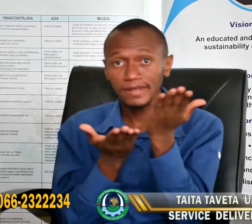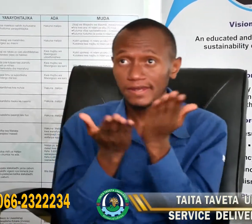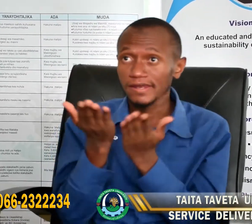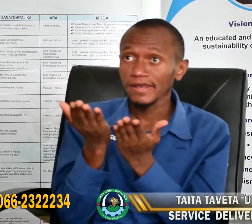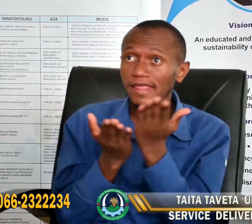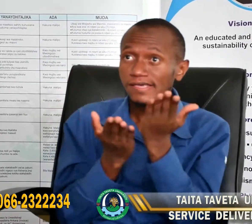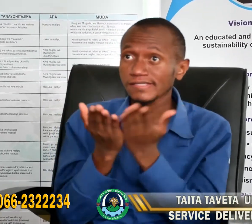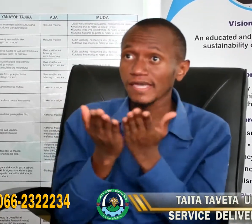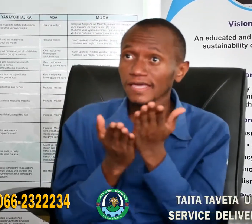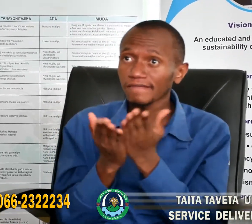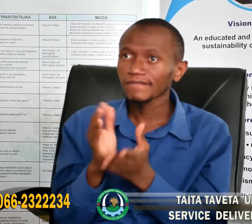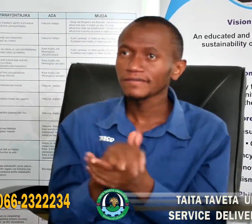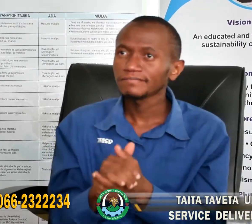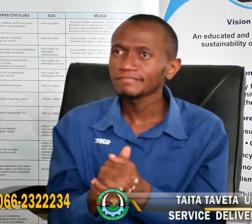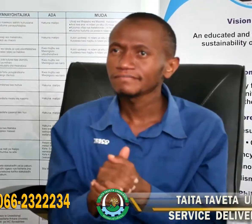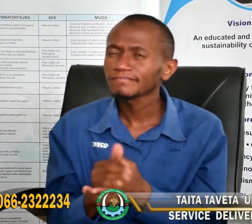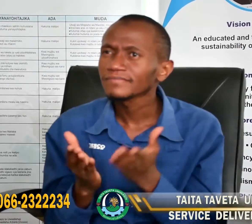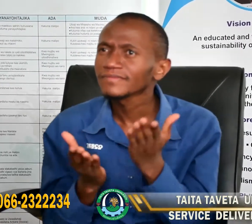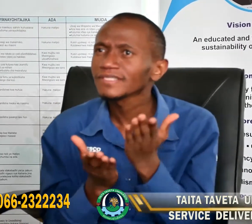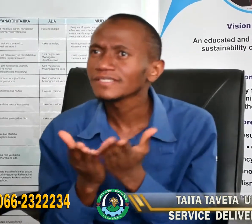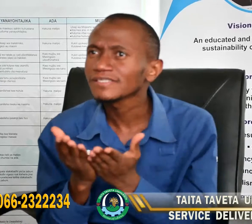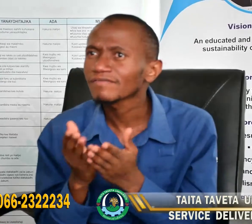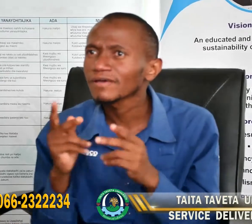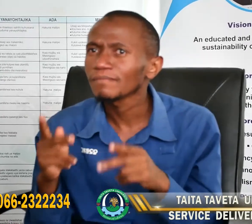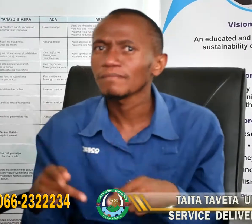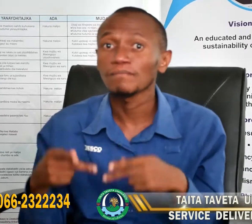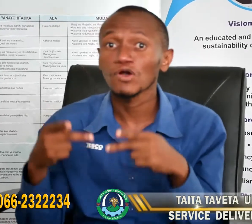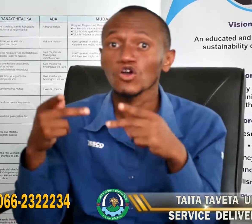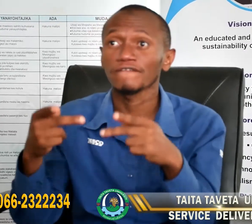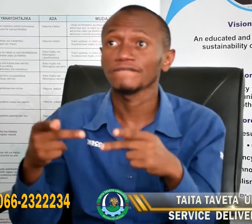11. Kufuzu kwa uzaji na utoaji wa zabuni za mwaka.